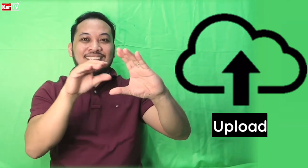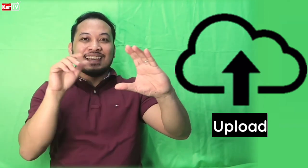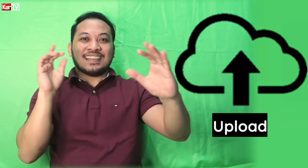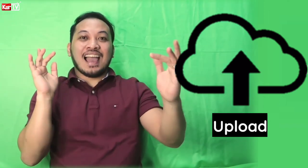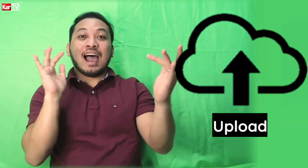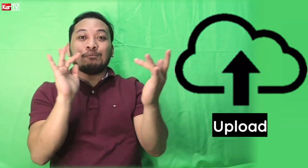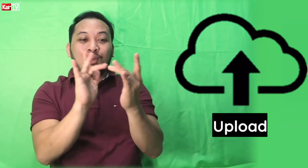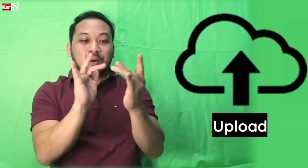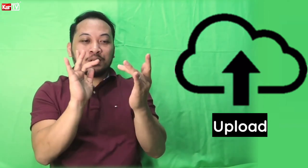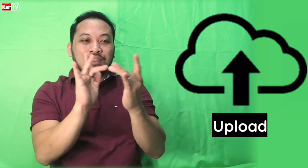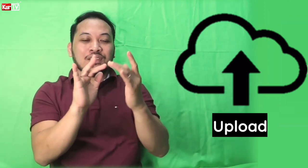Yan. Upload.